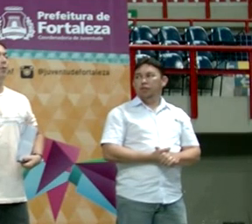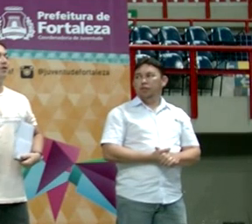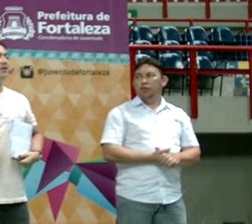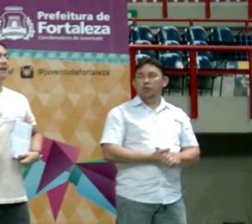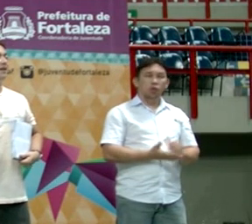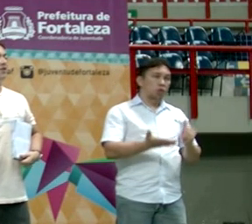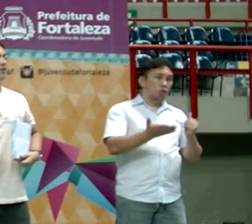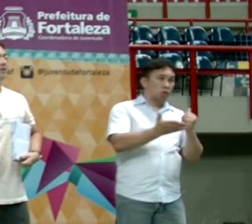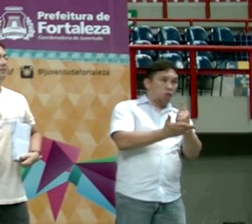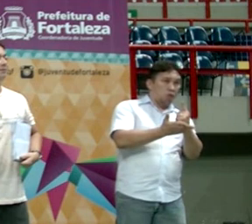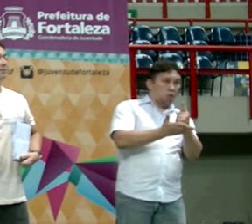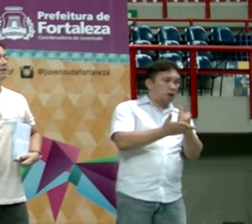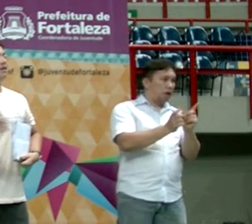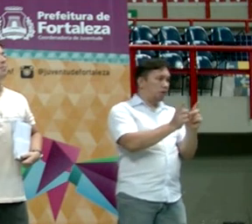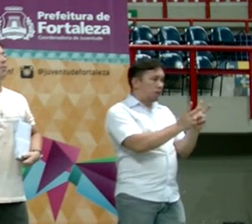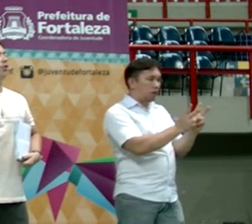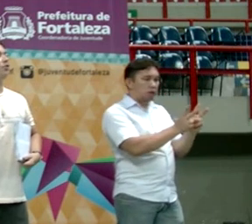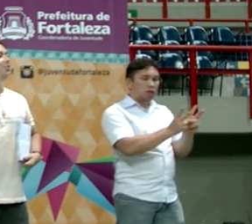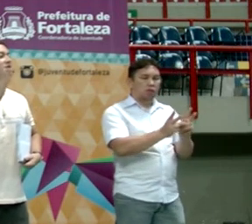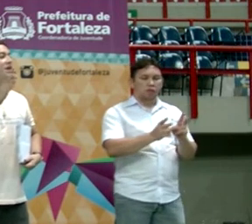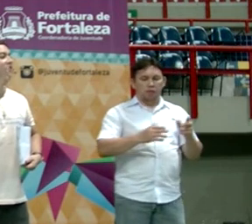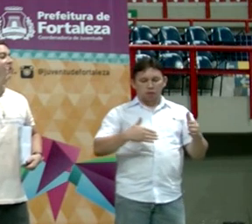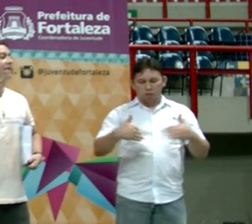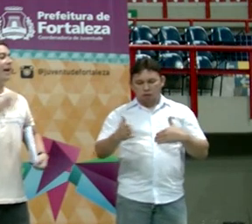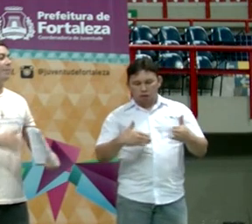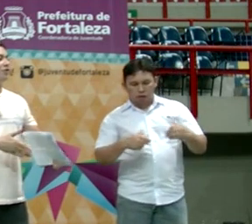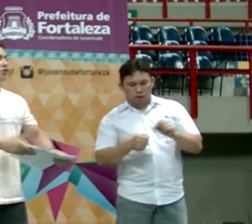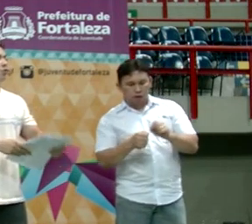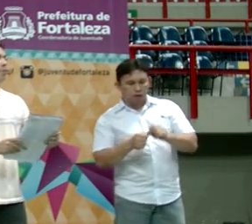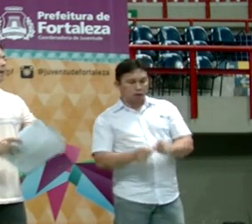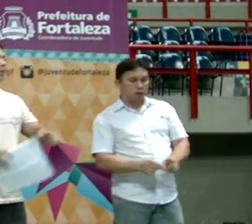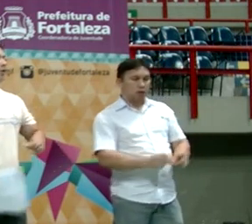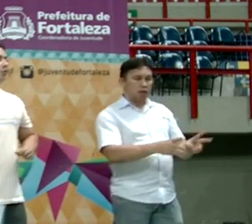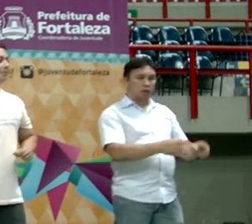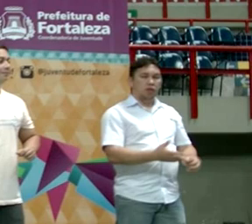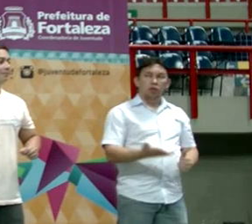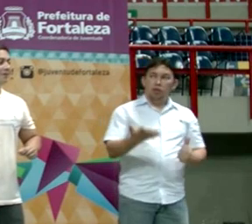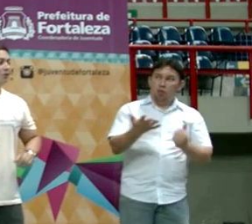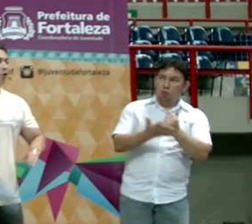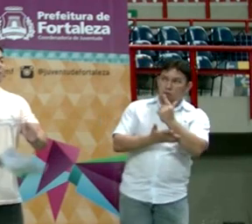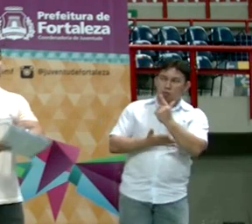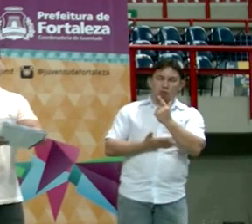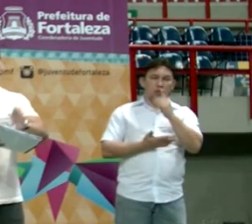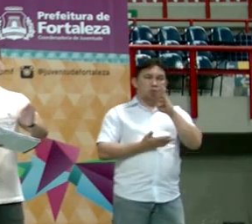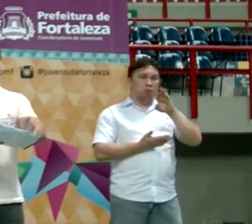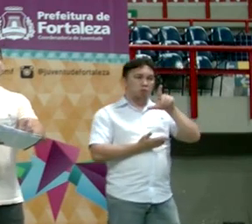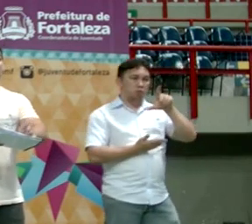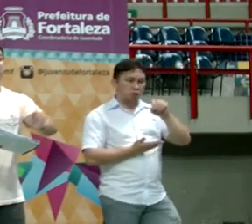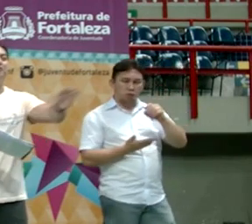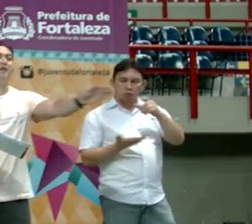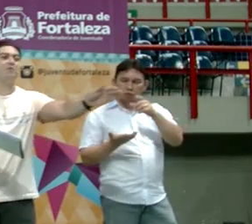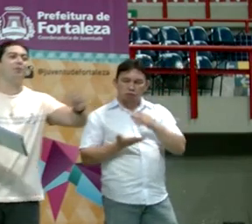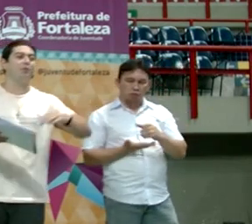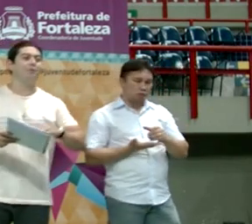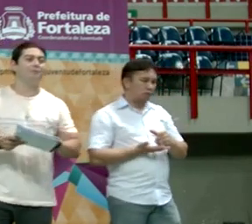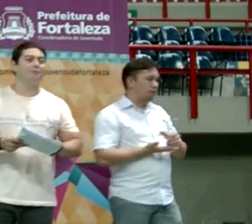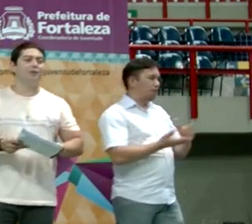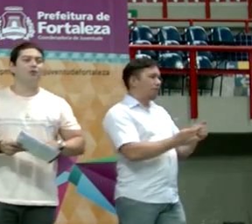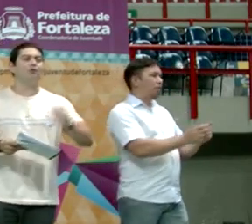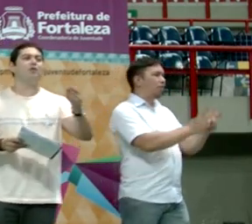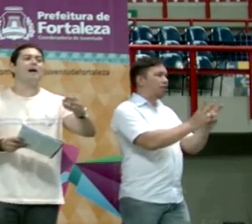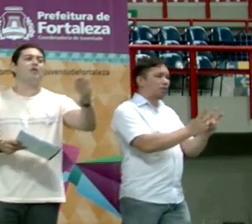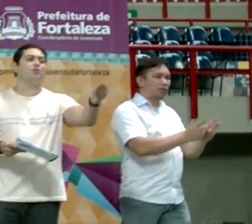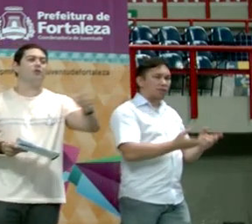Comprar e vender ou produzir e vender, jovem? Produzir e vender. A pessoa, se tu compra bolo, tu compra o bolo de uma pessoa e tu vende